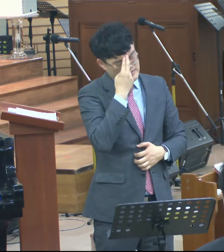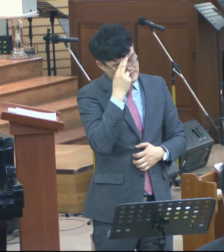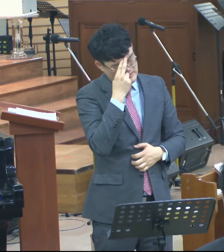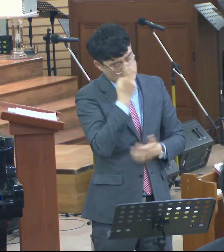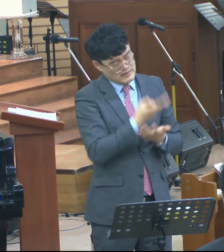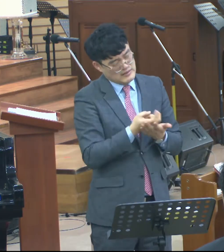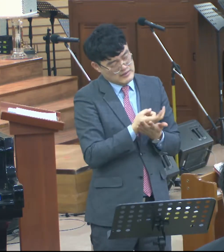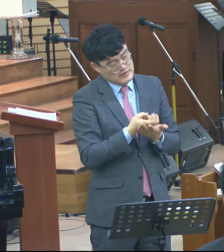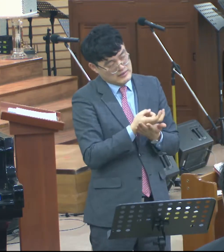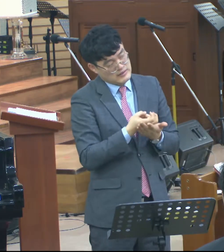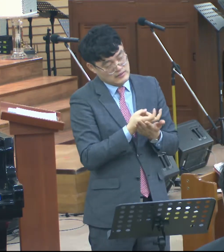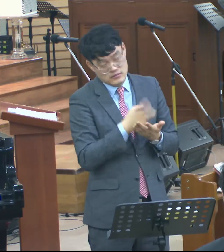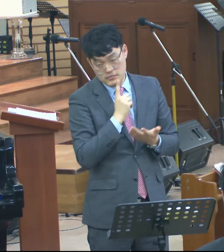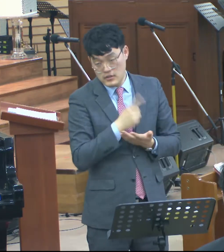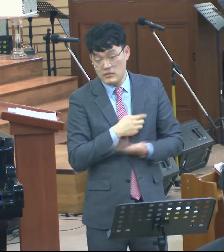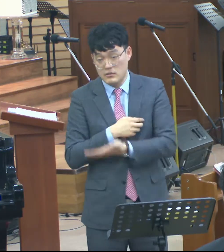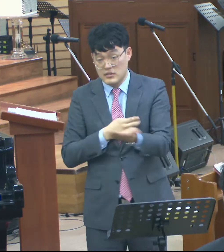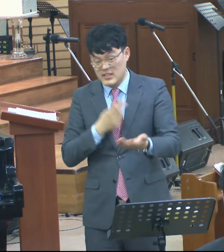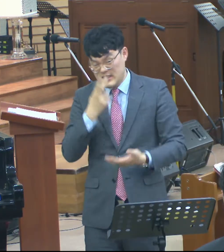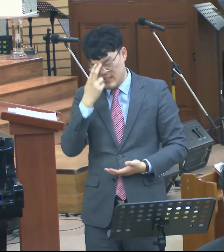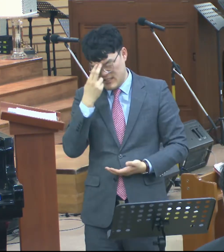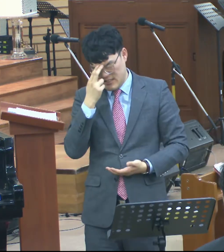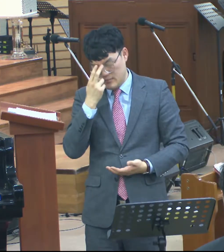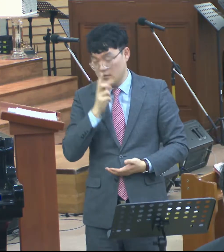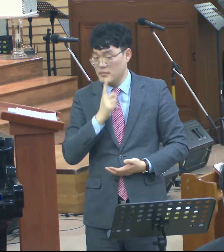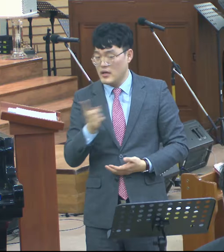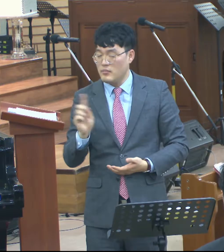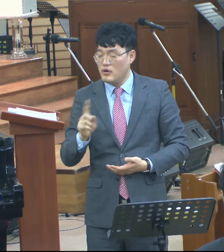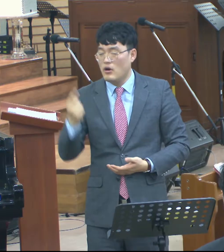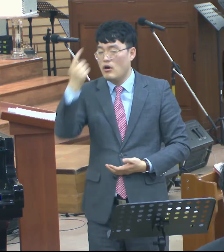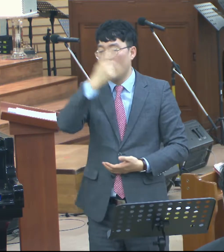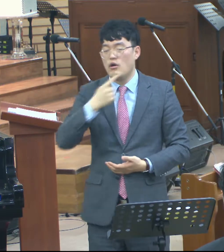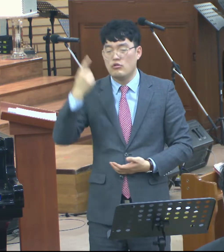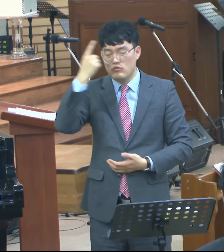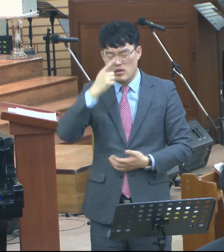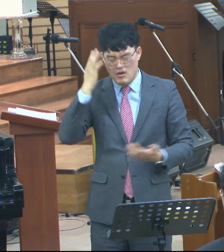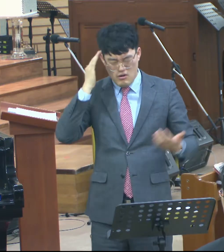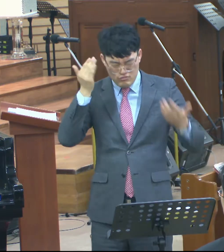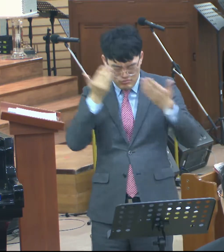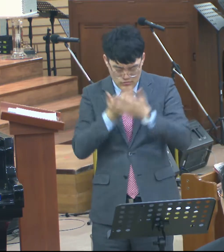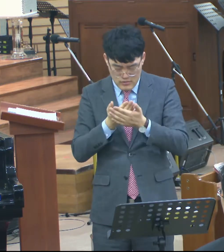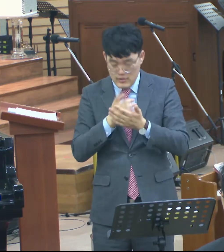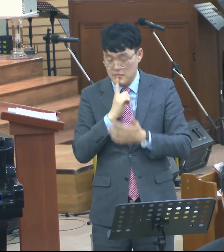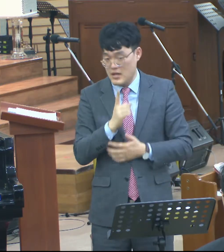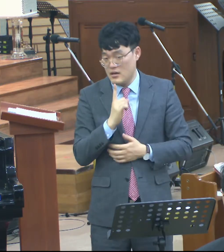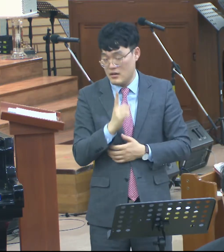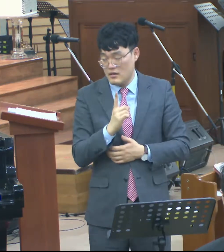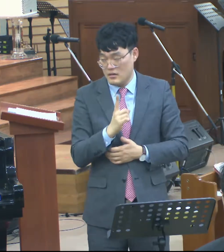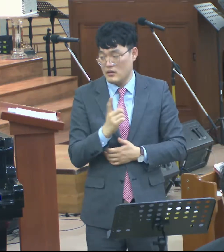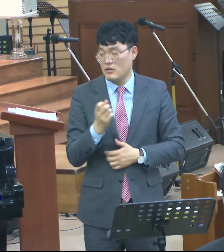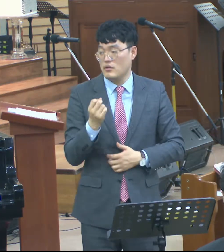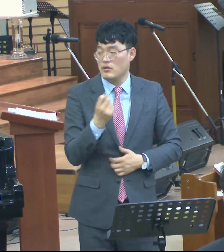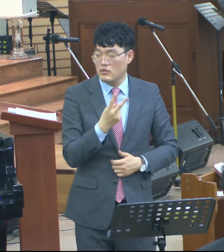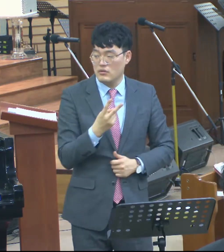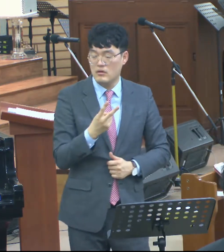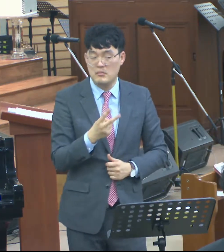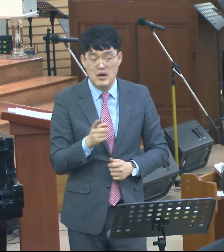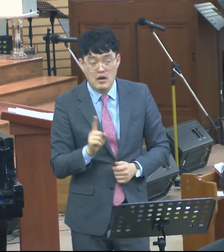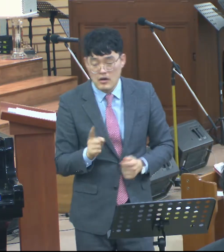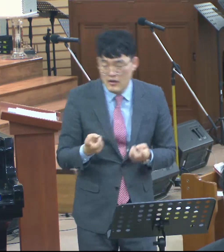근심해요. 여러분 근심이란 말은 얼굴이 어두운 거예요. 얼굴이 어둡고 그 다음에 안달이 나 있는 표정이에요. 그